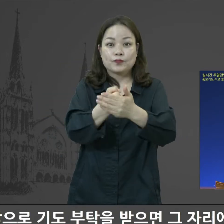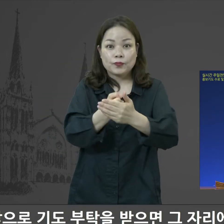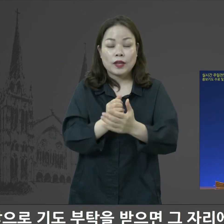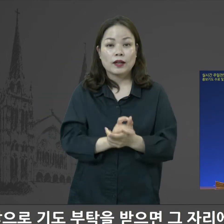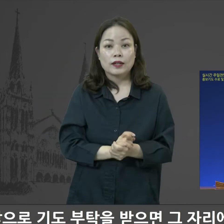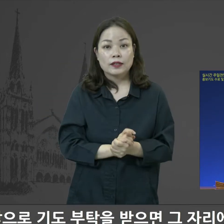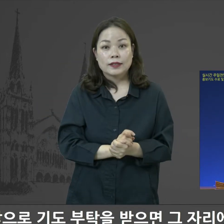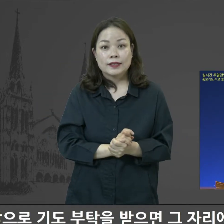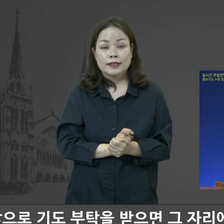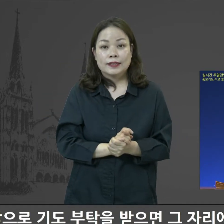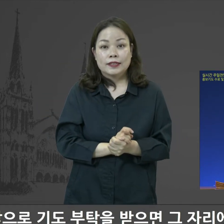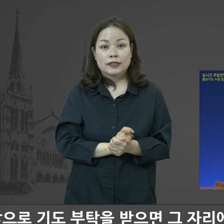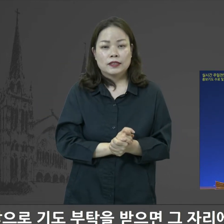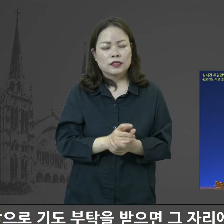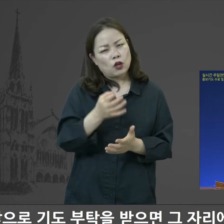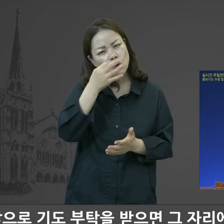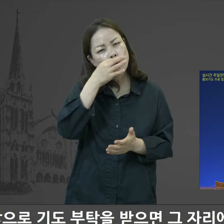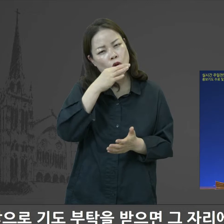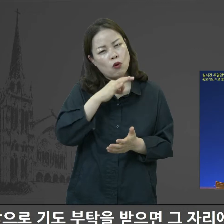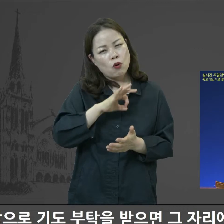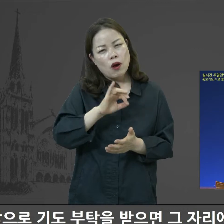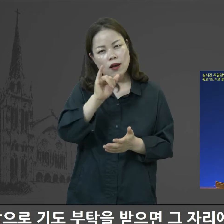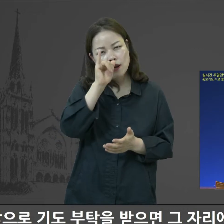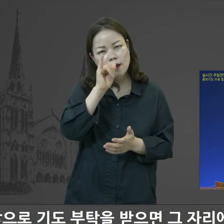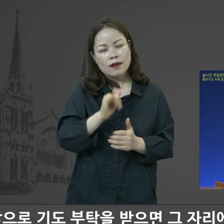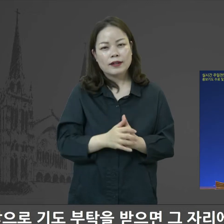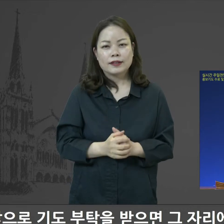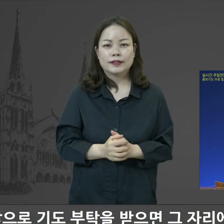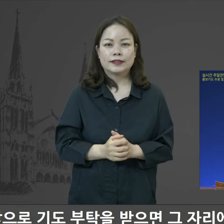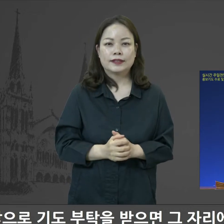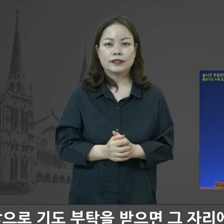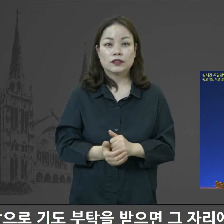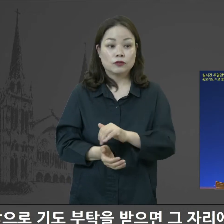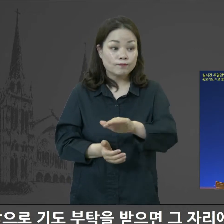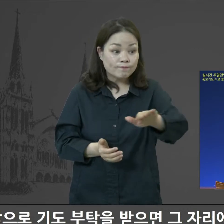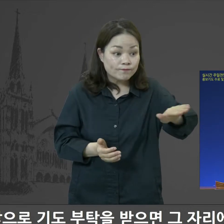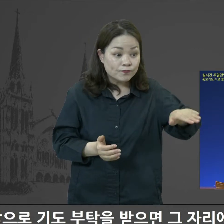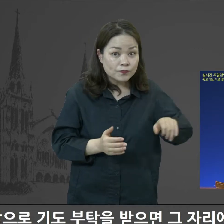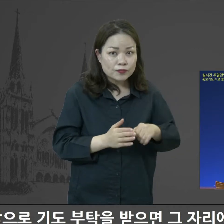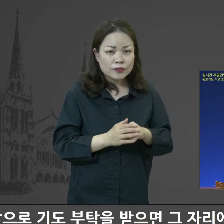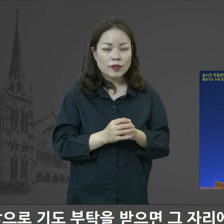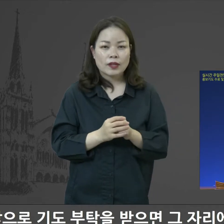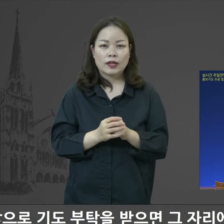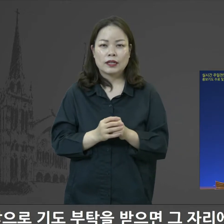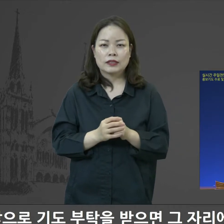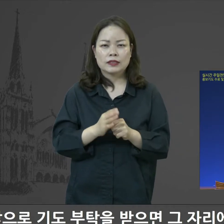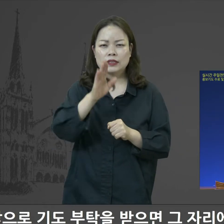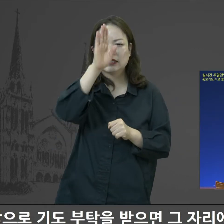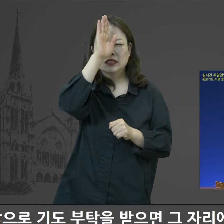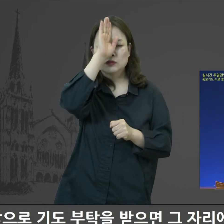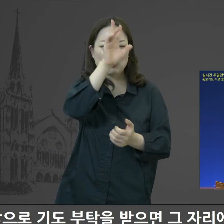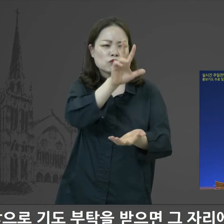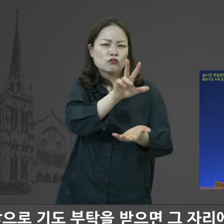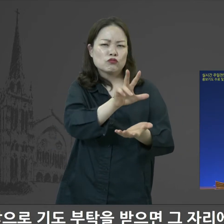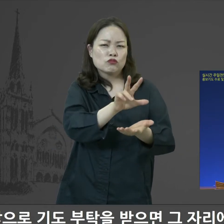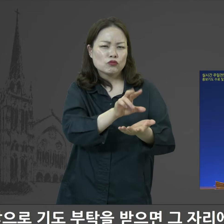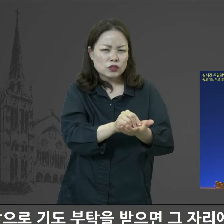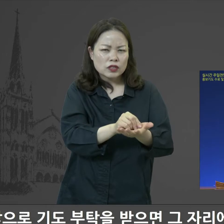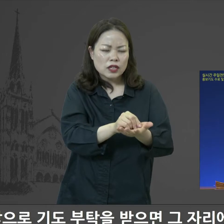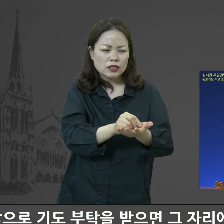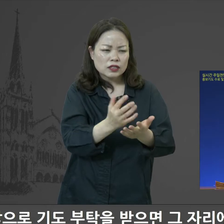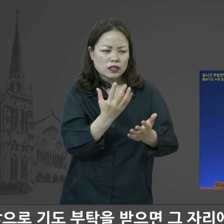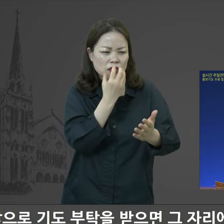이렇게 보니까 참 효과적이라는 생각이 들었습니다. 우리는 특히 질병의 문제로 씨름하고